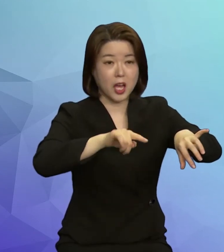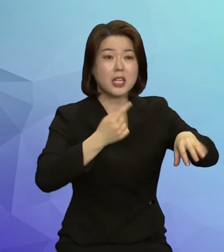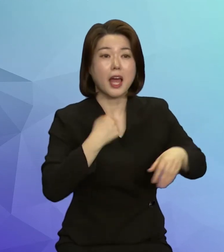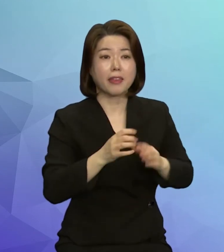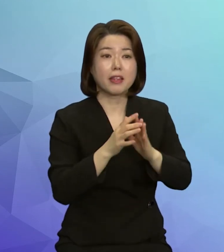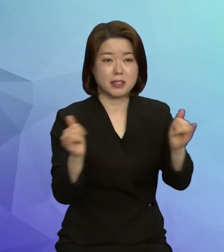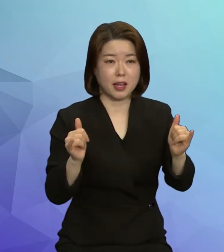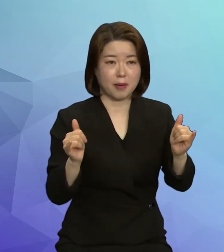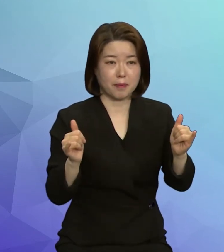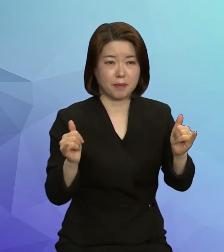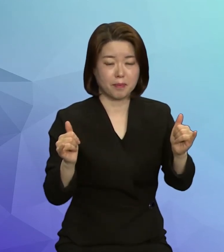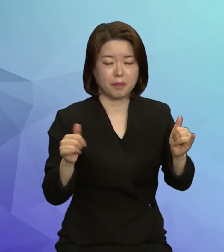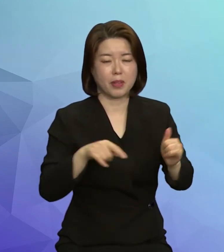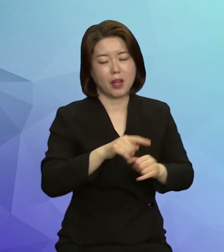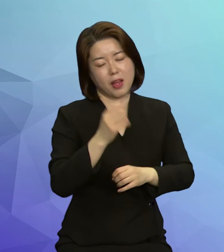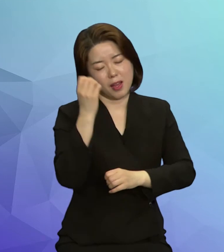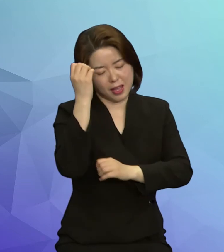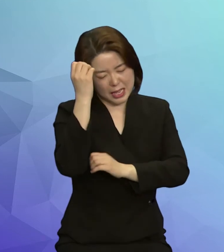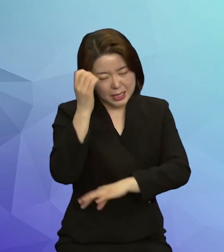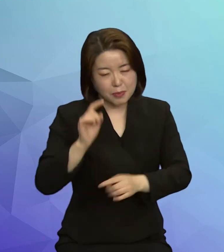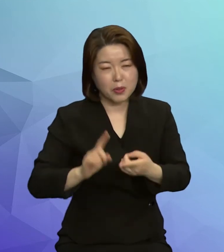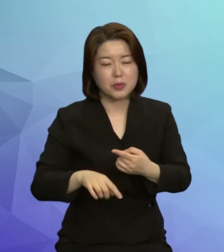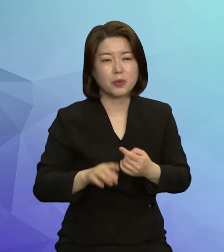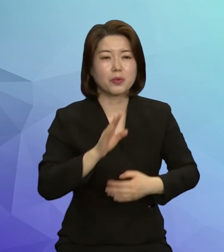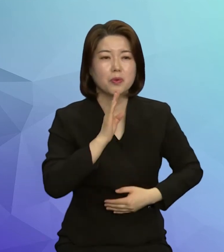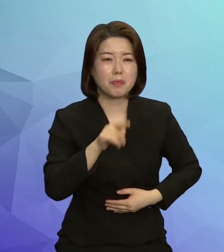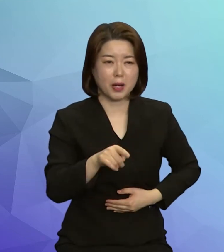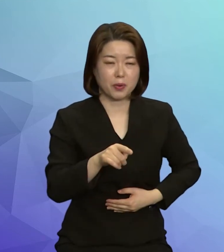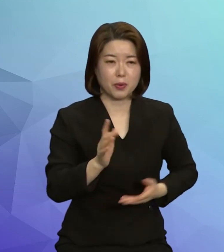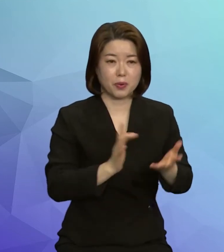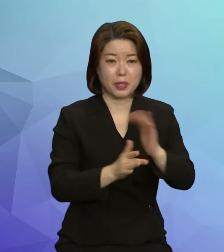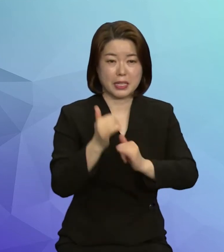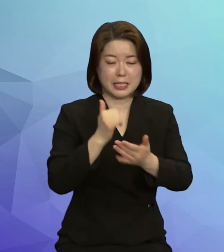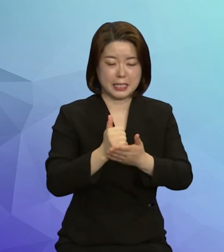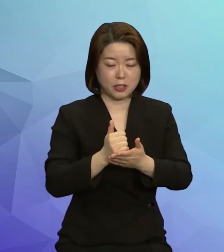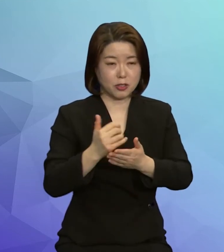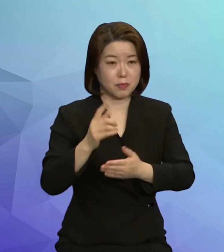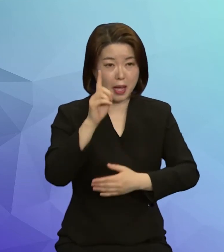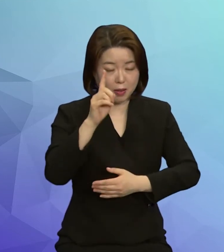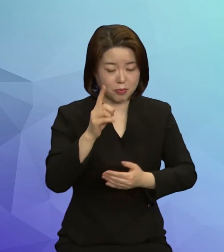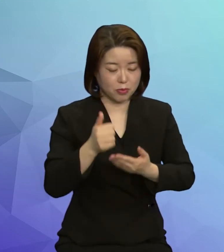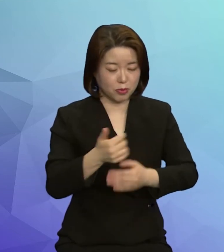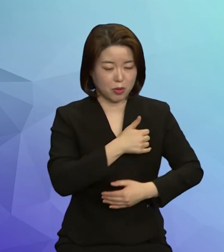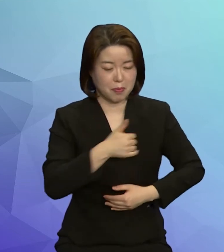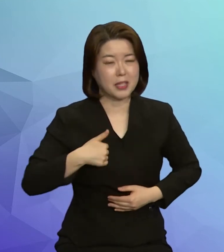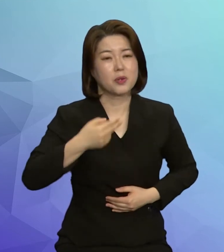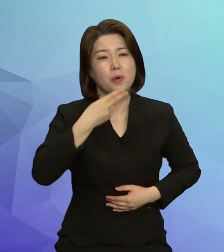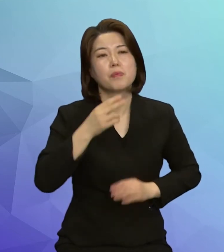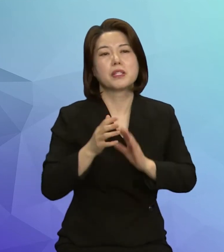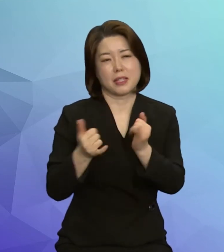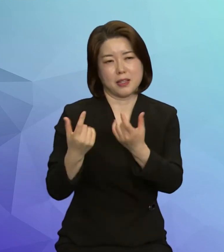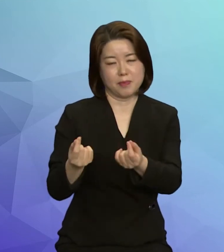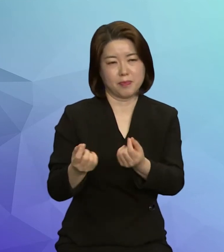했던 사람들, 그런 사람들이 전형적인 바로 예수님으로 만족이 안 되는